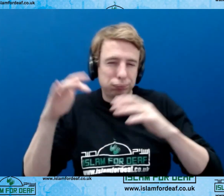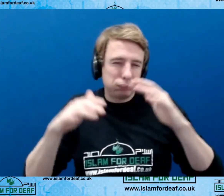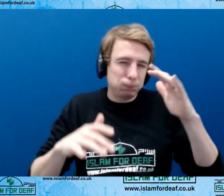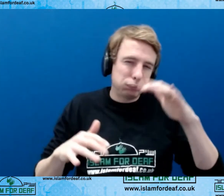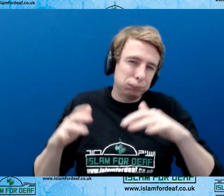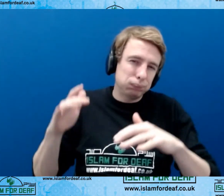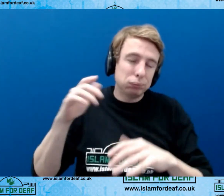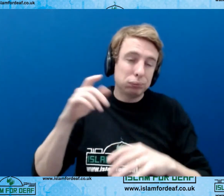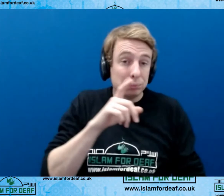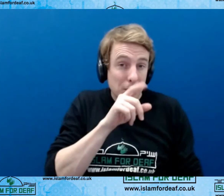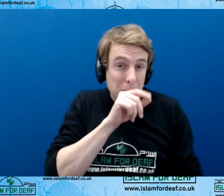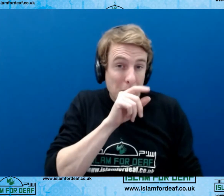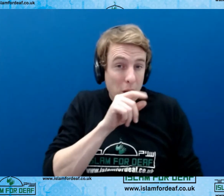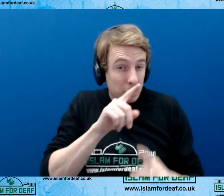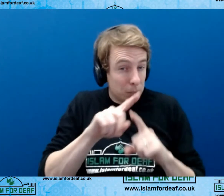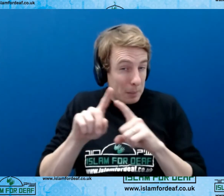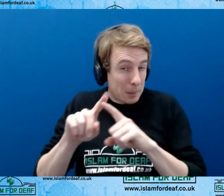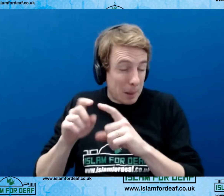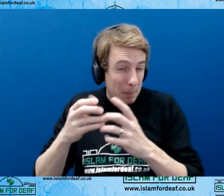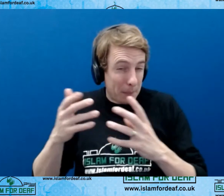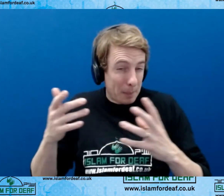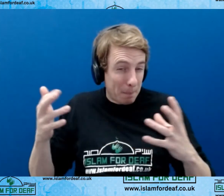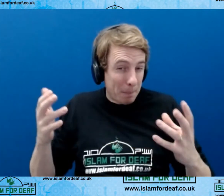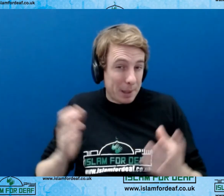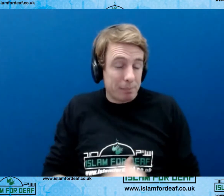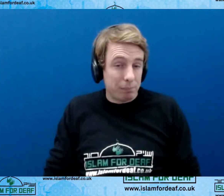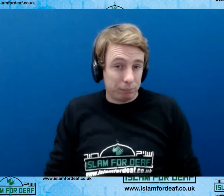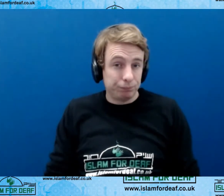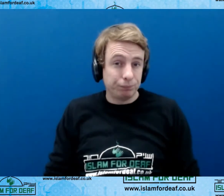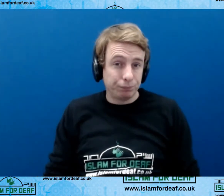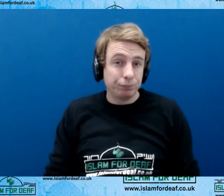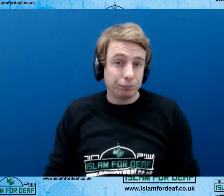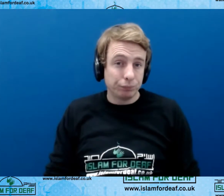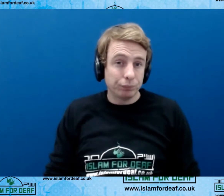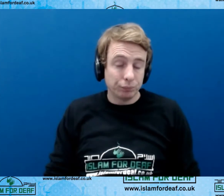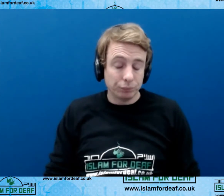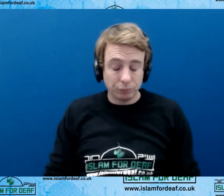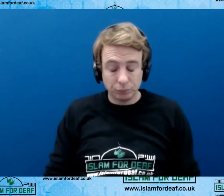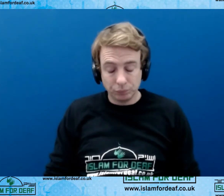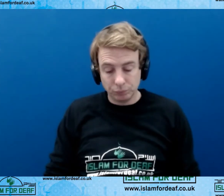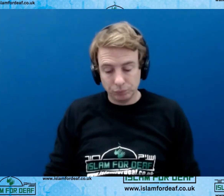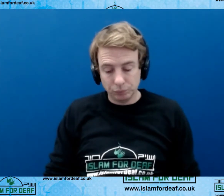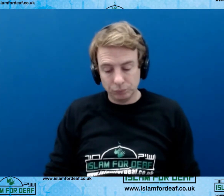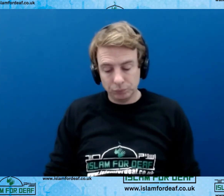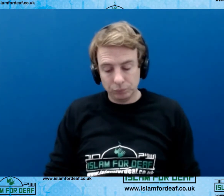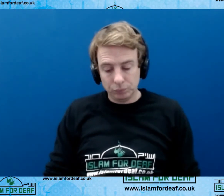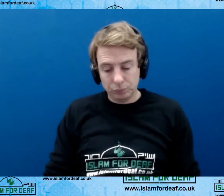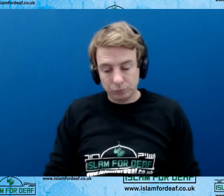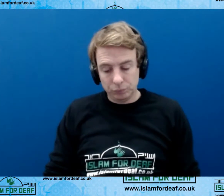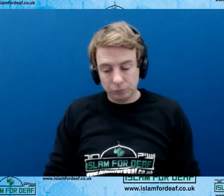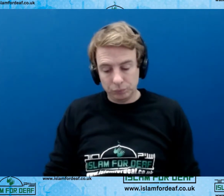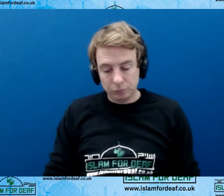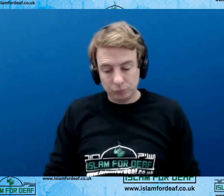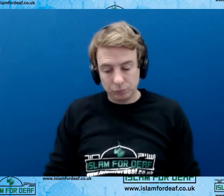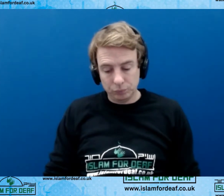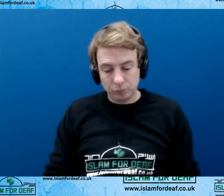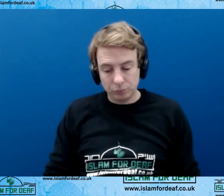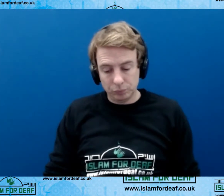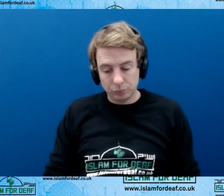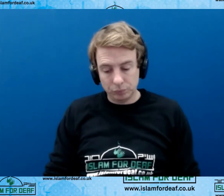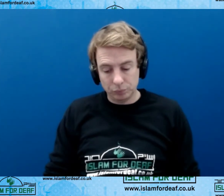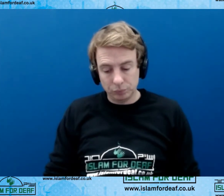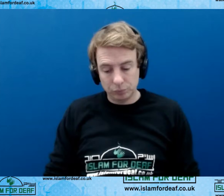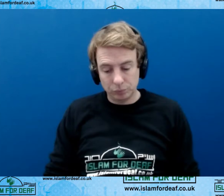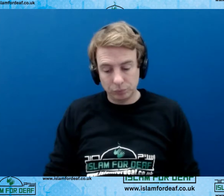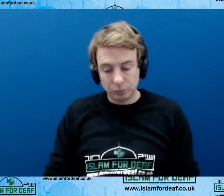حجارة، حجر في منقاره وحجران في يديه. So each of these birds, they